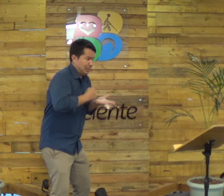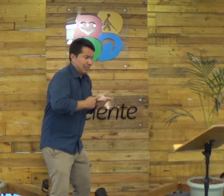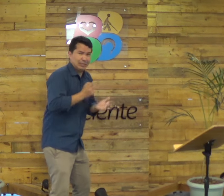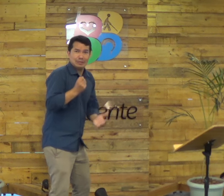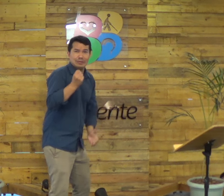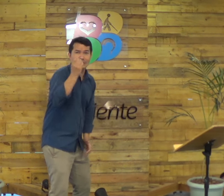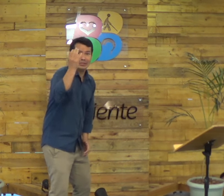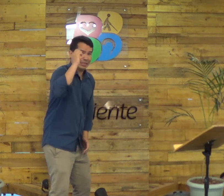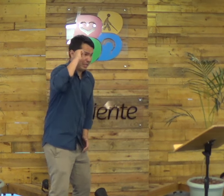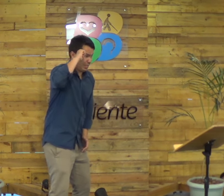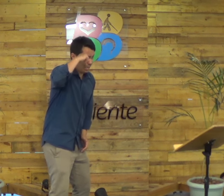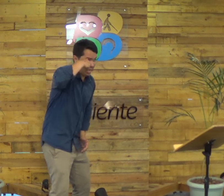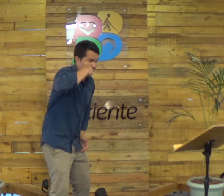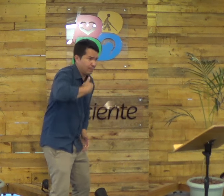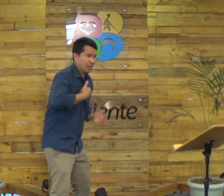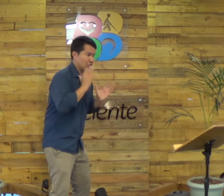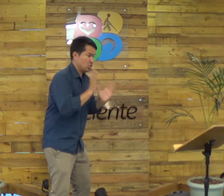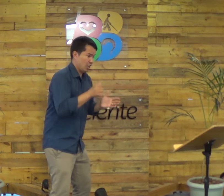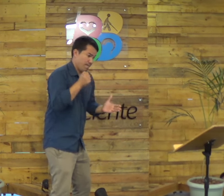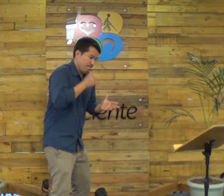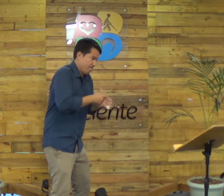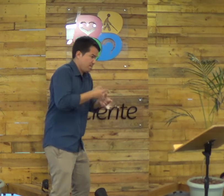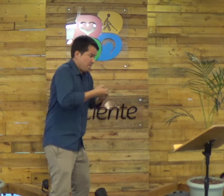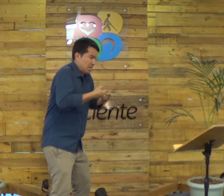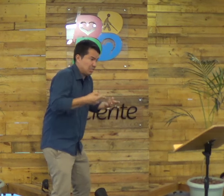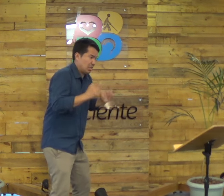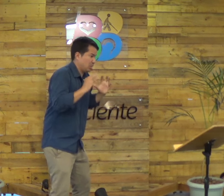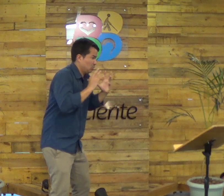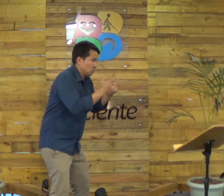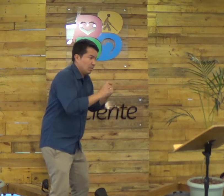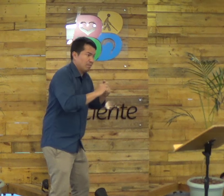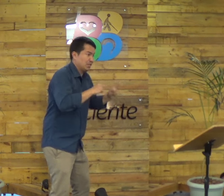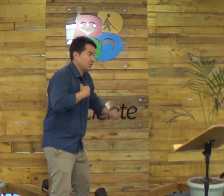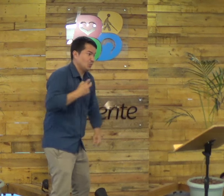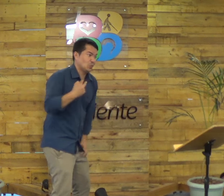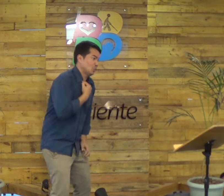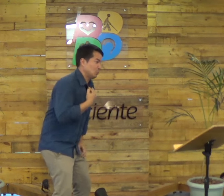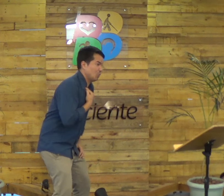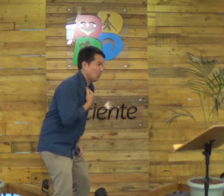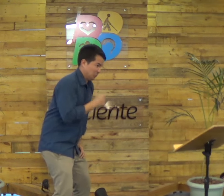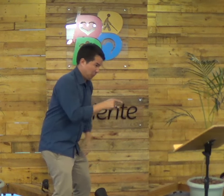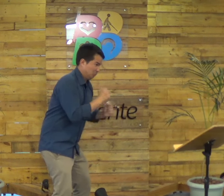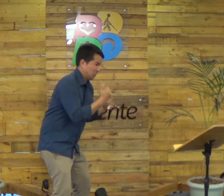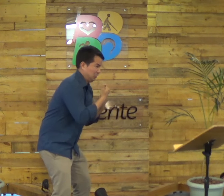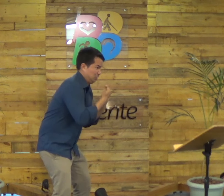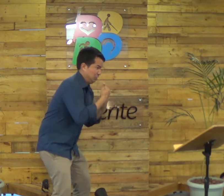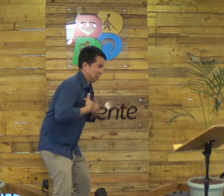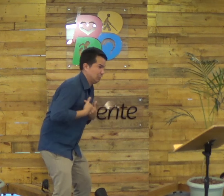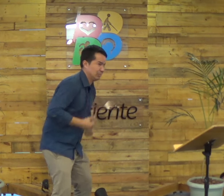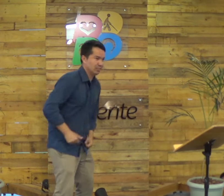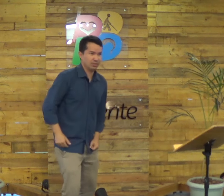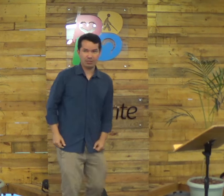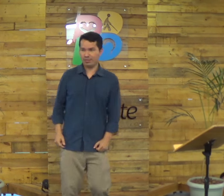é, eu fiz uma, eu marquei uma viagem para a África, eu já paguei a passagem e tudo, mas eu não posso ir para a viagem, você pode ir no meu lugar?